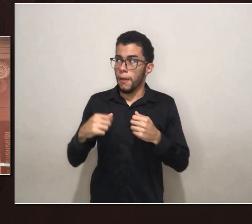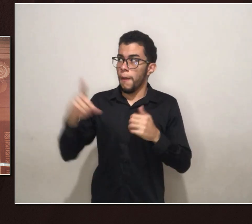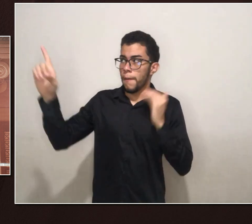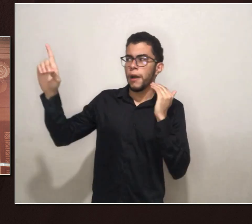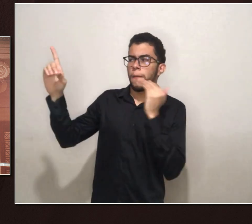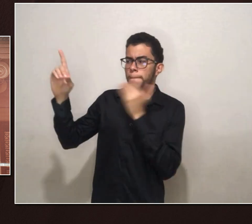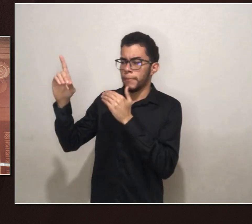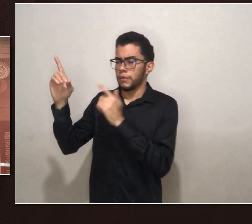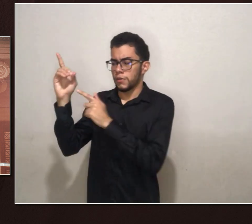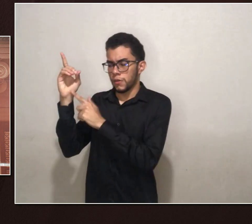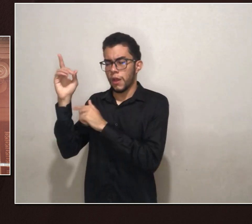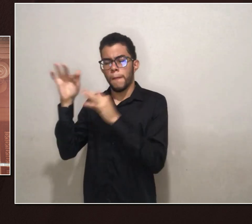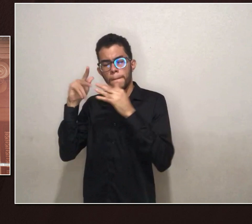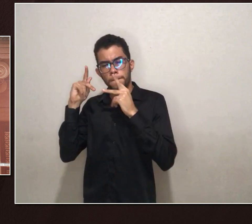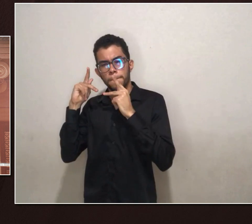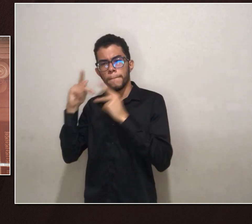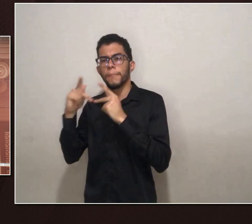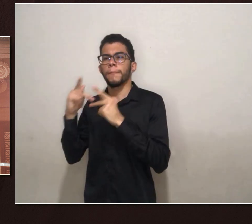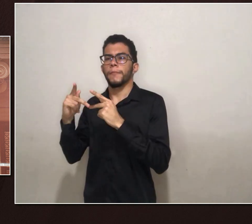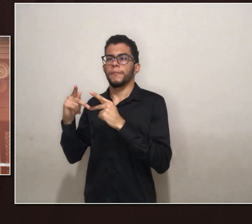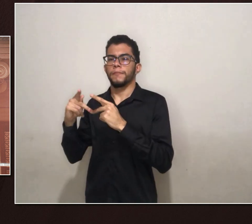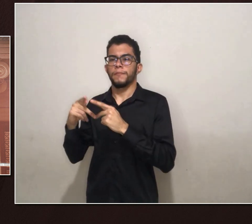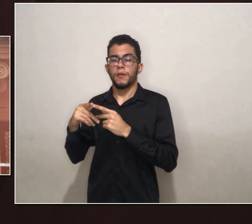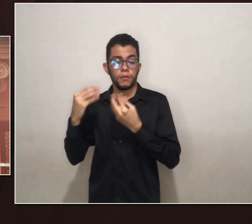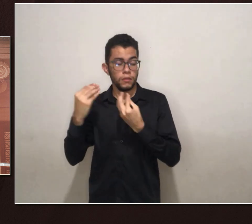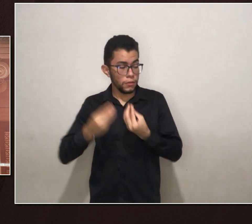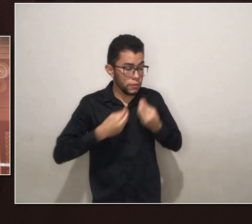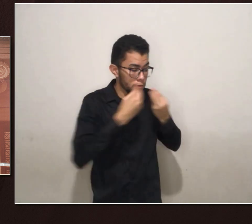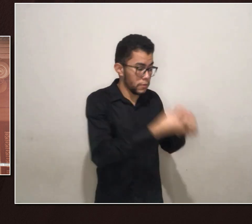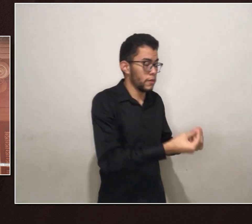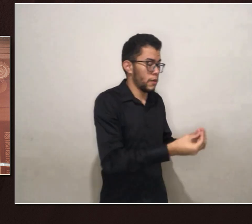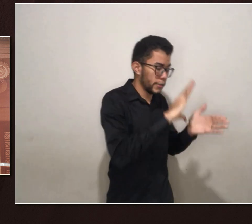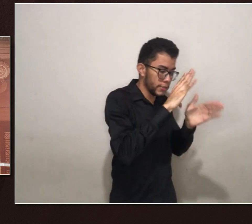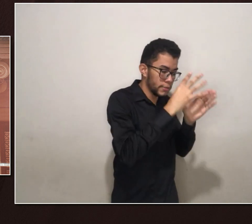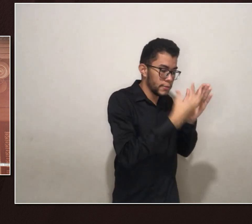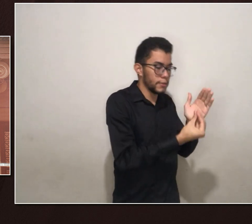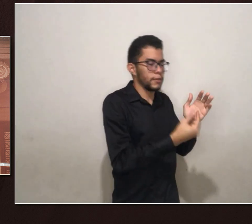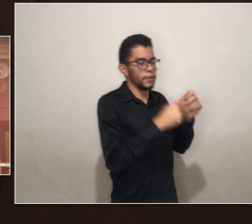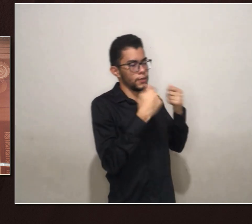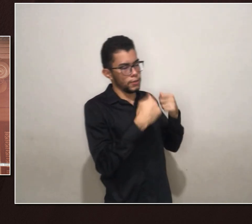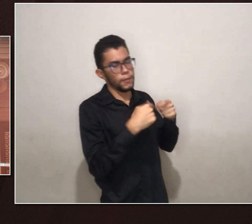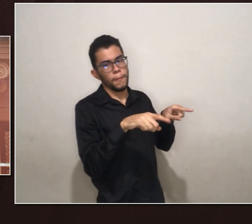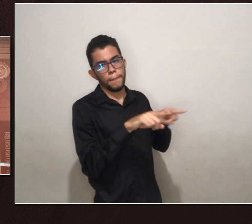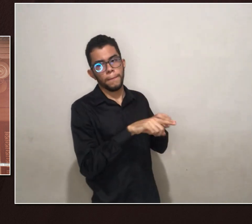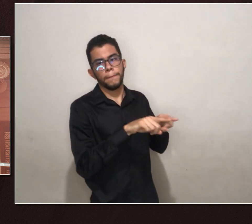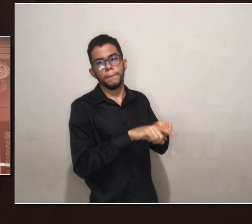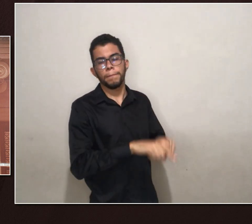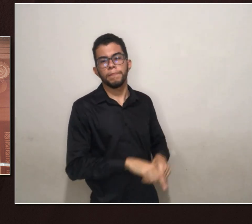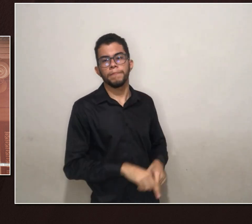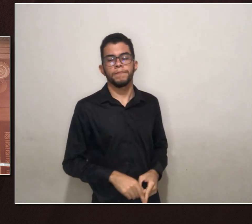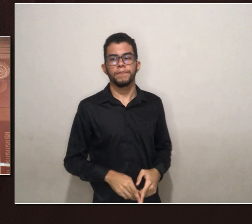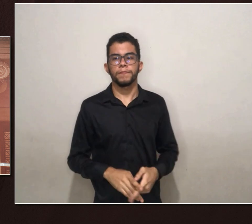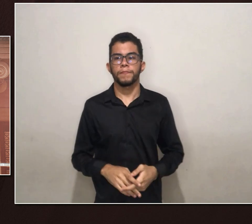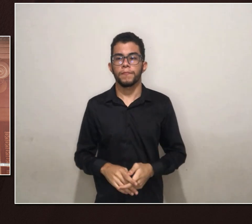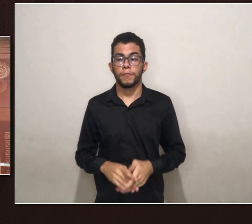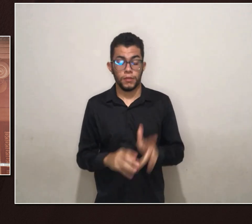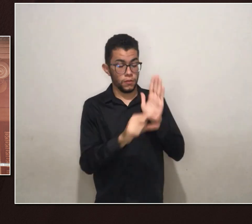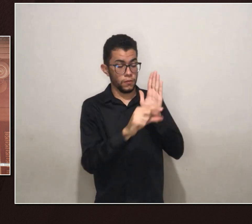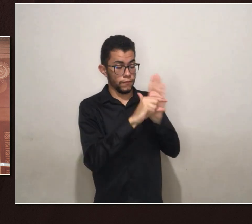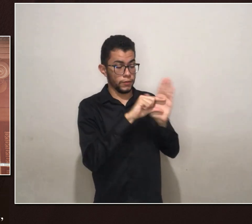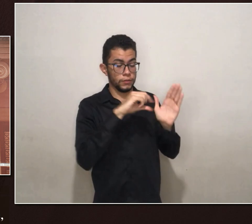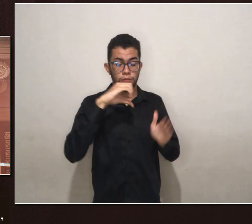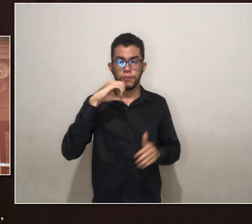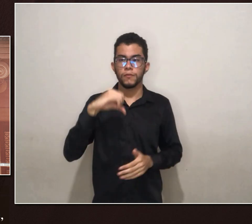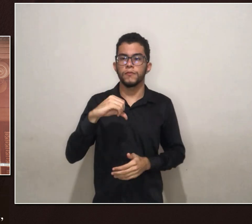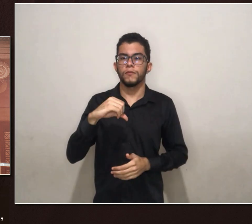a igreja, para que a igreja possa brilhar. Muito bem. Aí chega no versículo 9, ali diz: eu, João, irmão